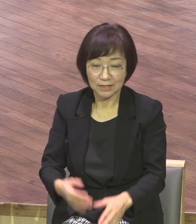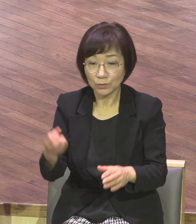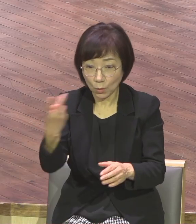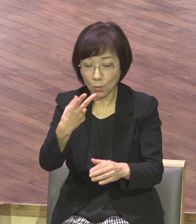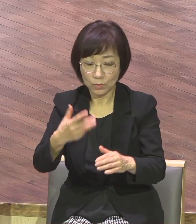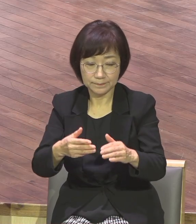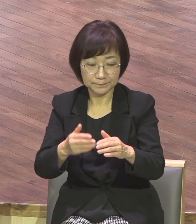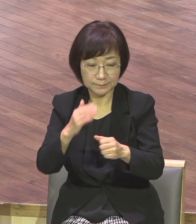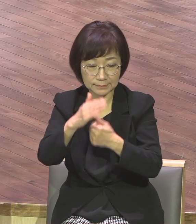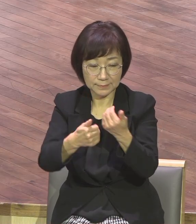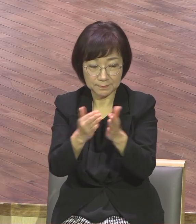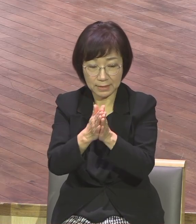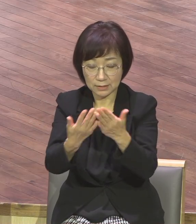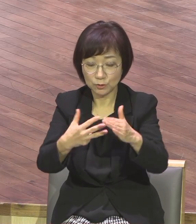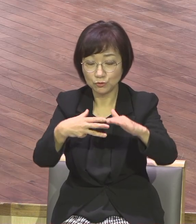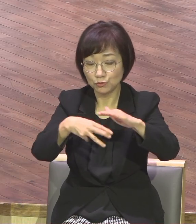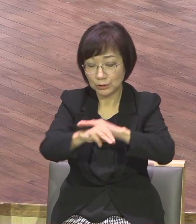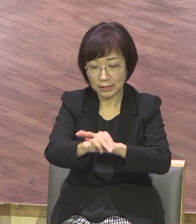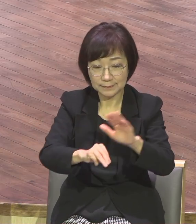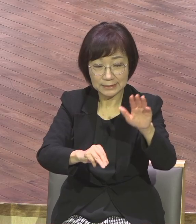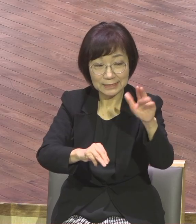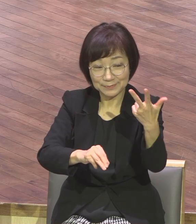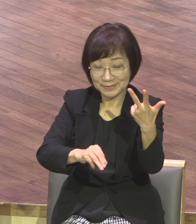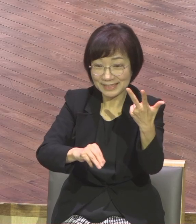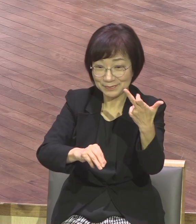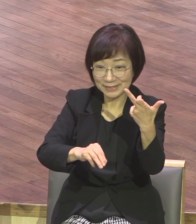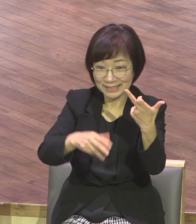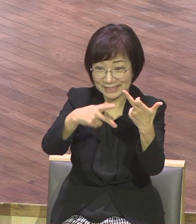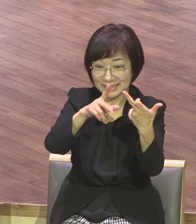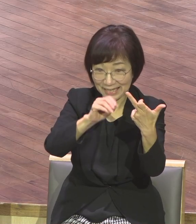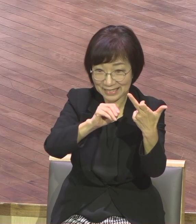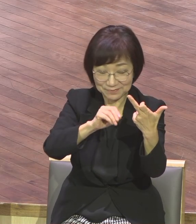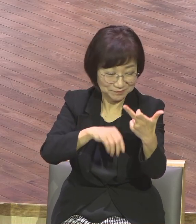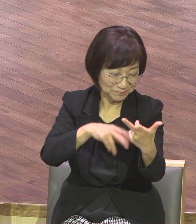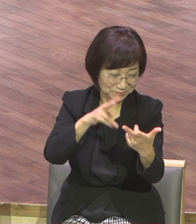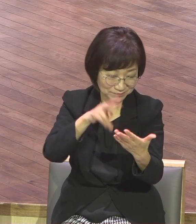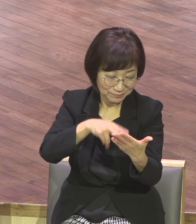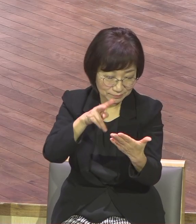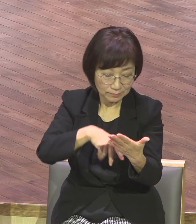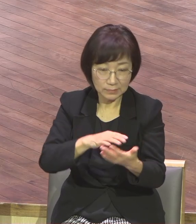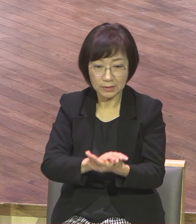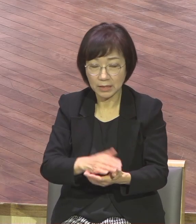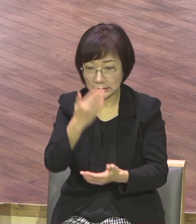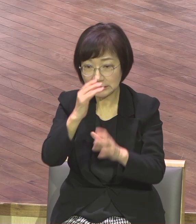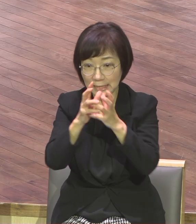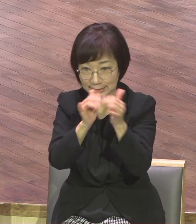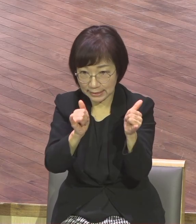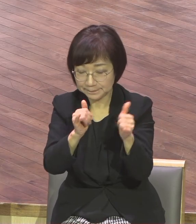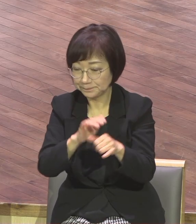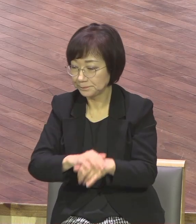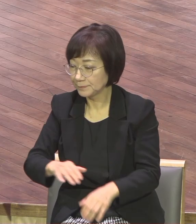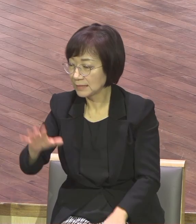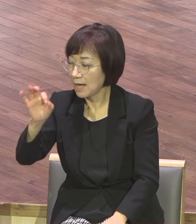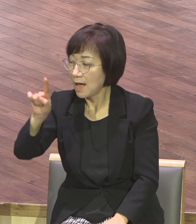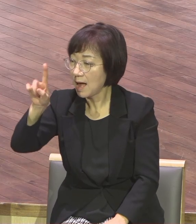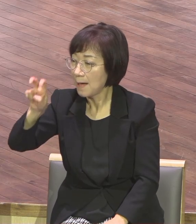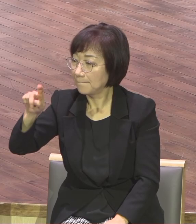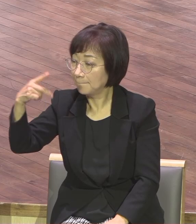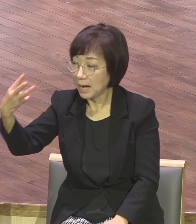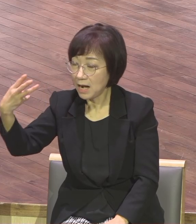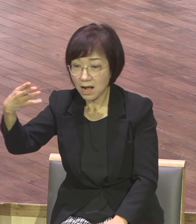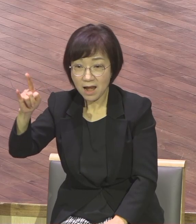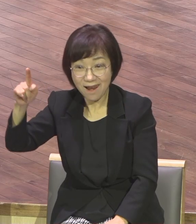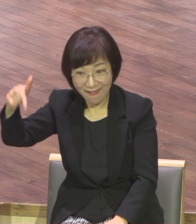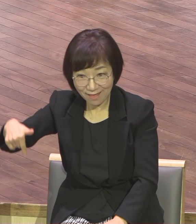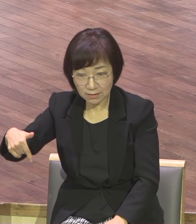출애굽기 17장에도 보면 이스라엘 군대가 아말렉 군대하고 지금 싸움을 벌입니다.